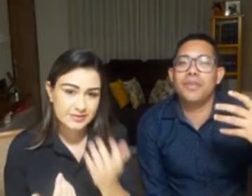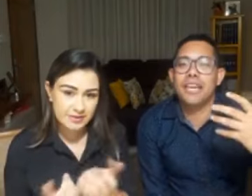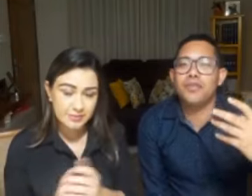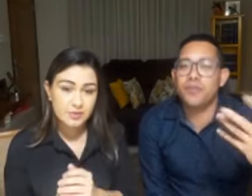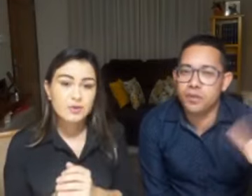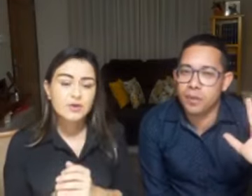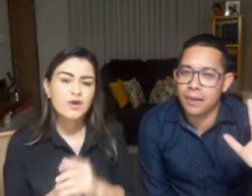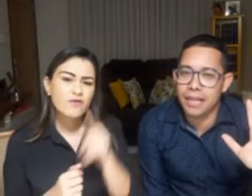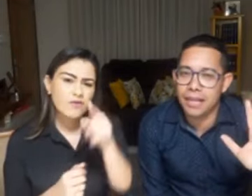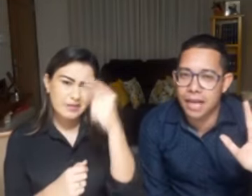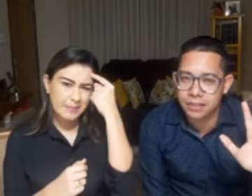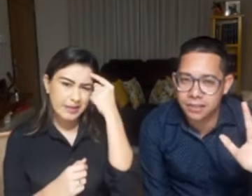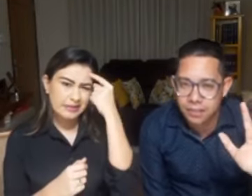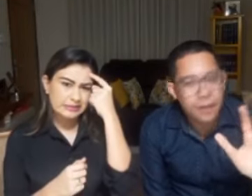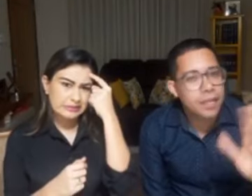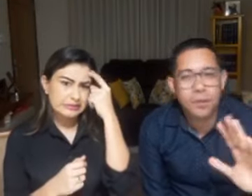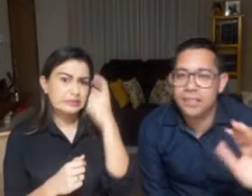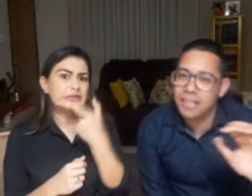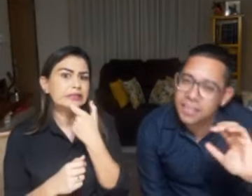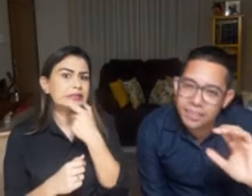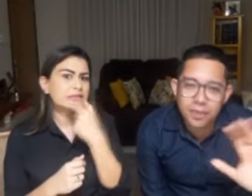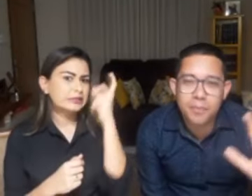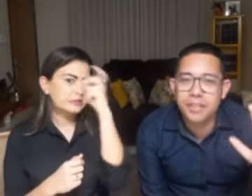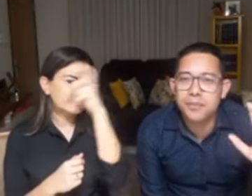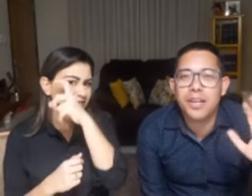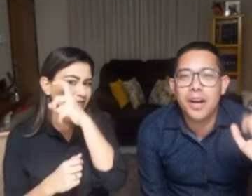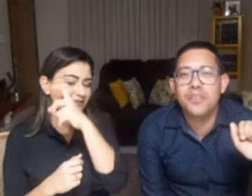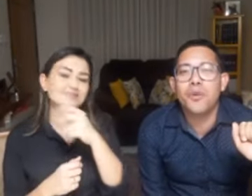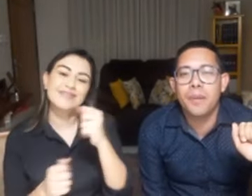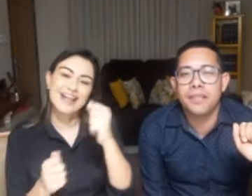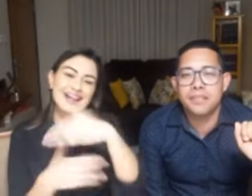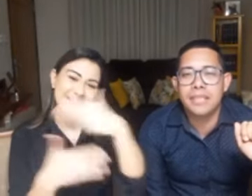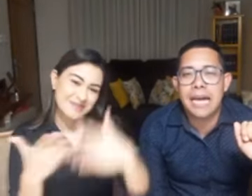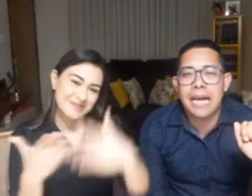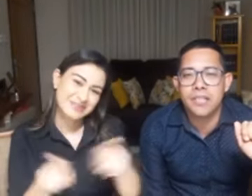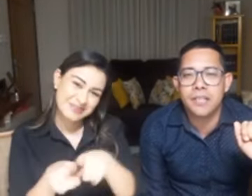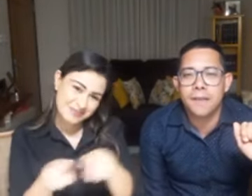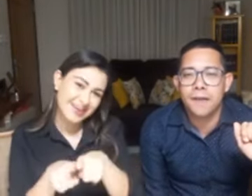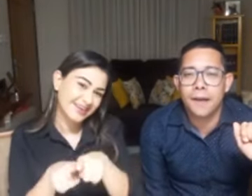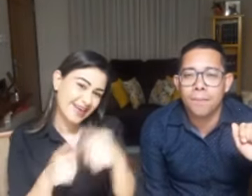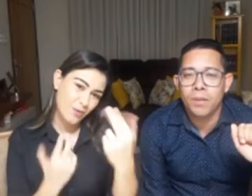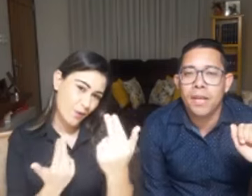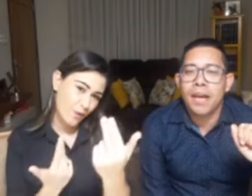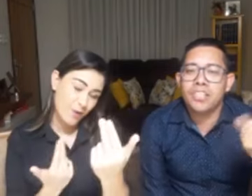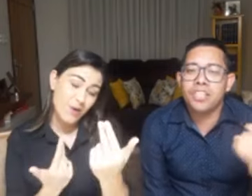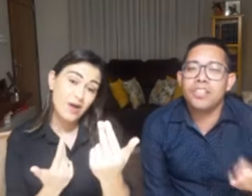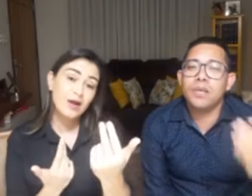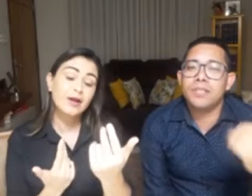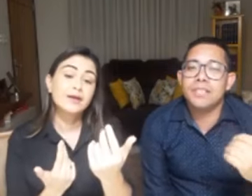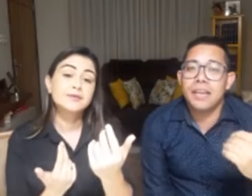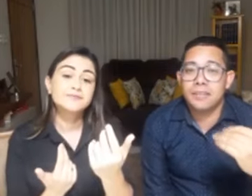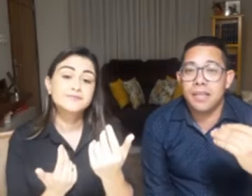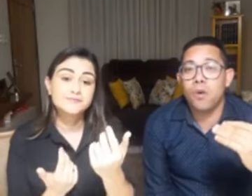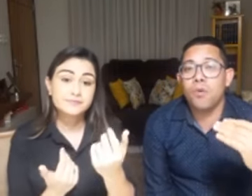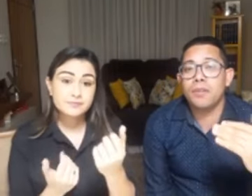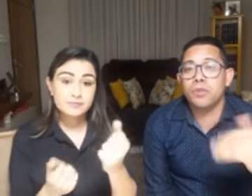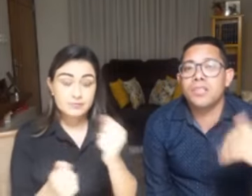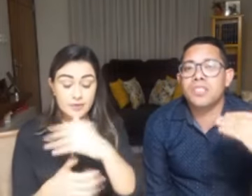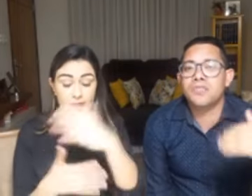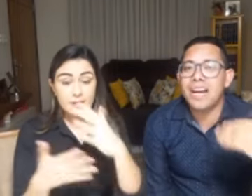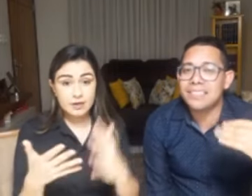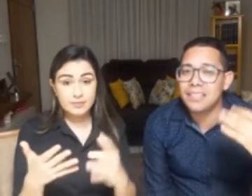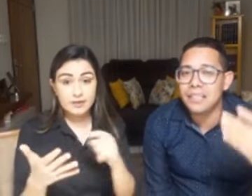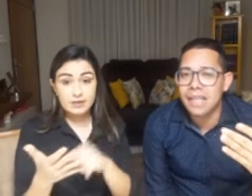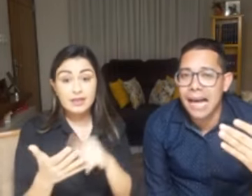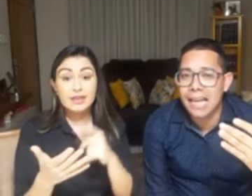achando que é difícil aprender inglês, língua de sinais vai ser o mesmo grau de complexidade aí, né? A gente, em língua de sinais, tem algumas